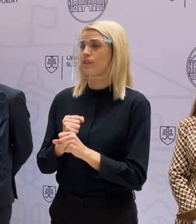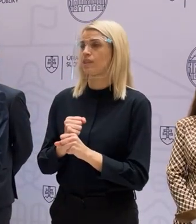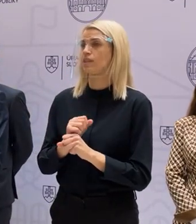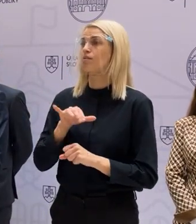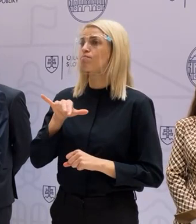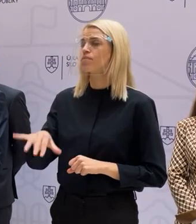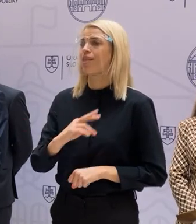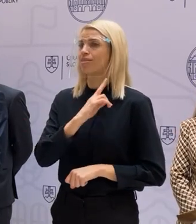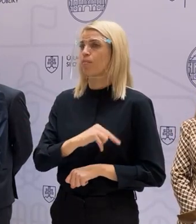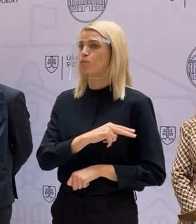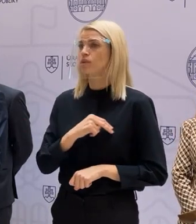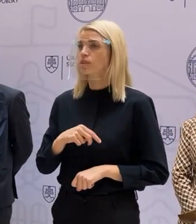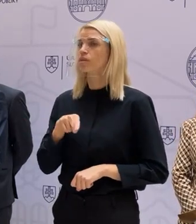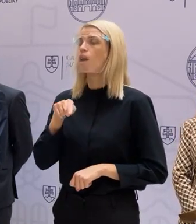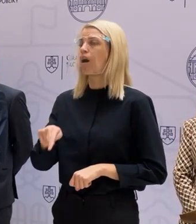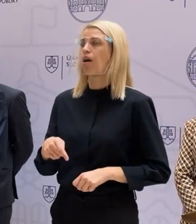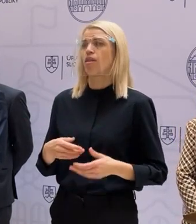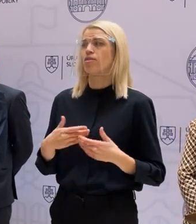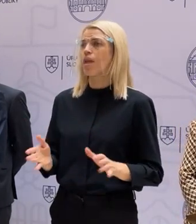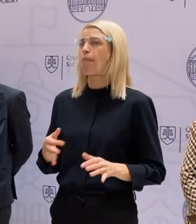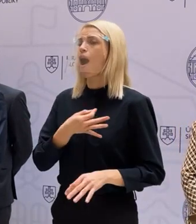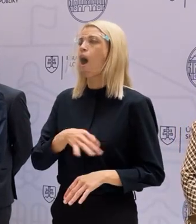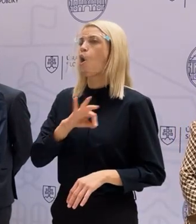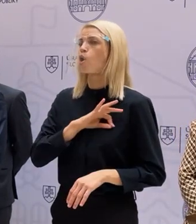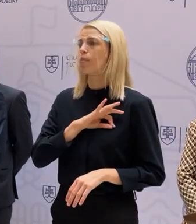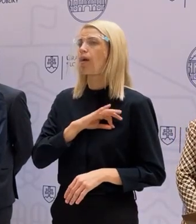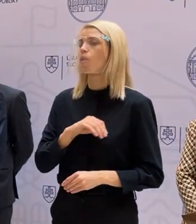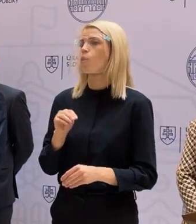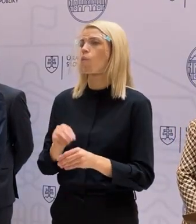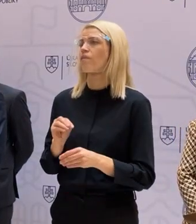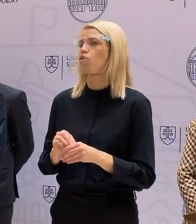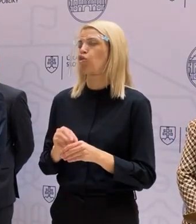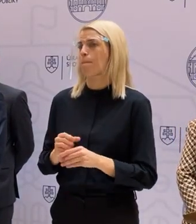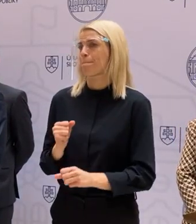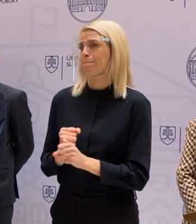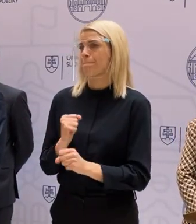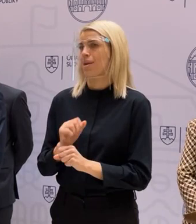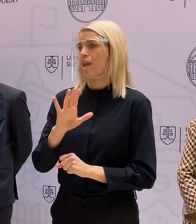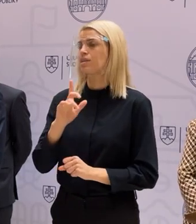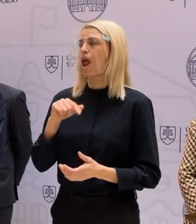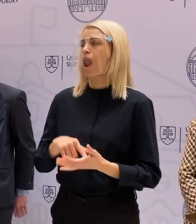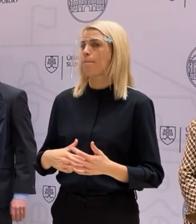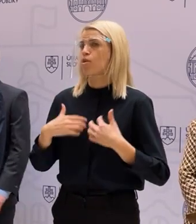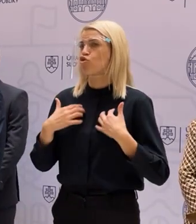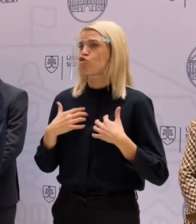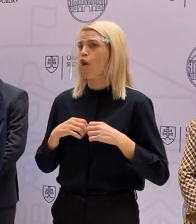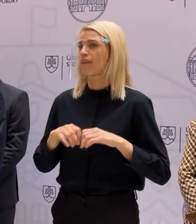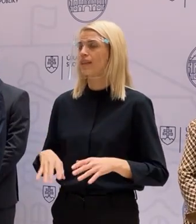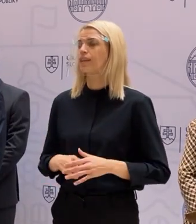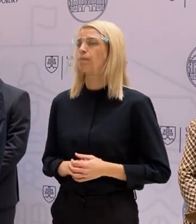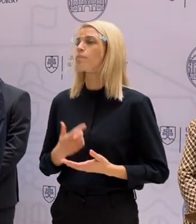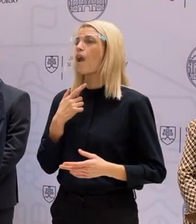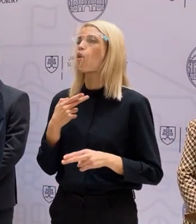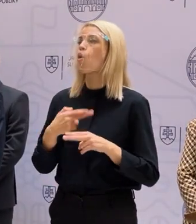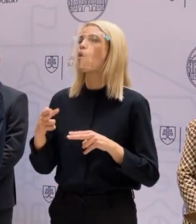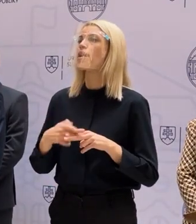v nemocniciach a ktorí vlastne nemali zatiaľ tú odmenu za tú prácu počas covidu. Ako vlastne